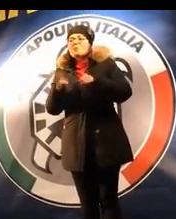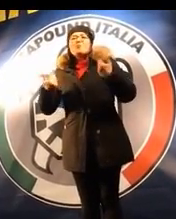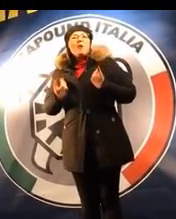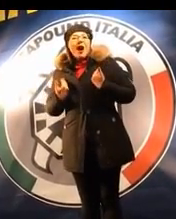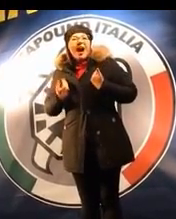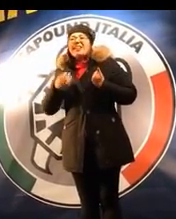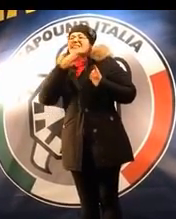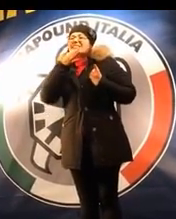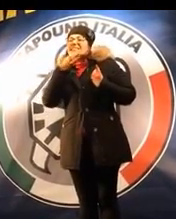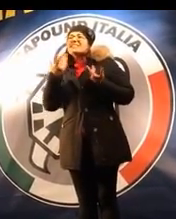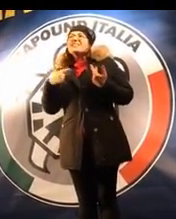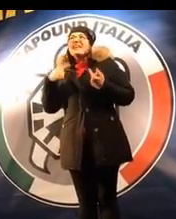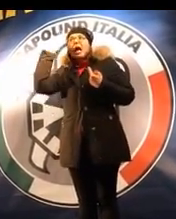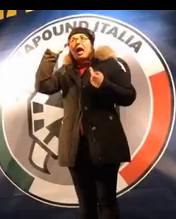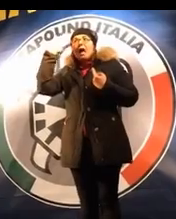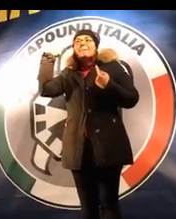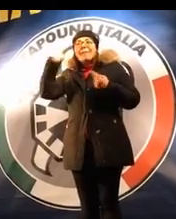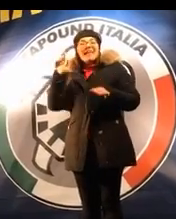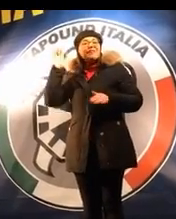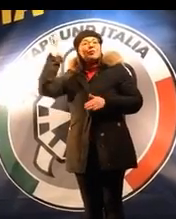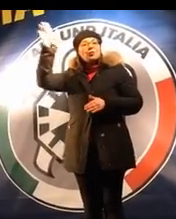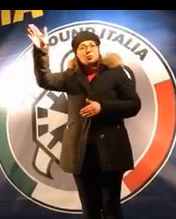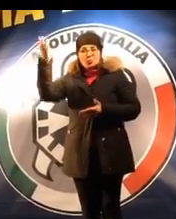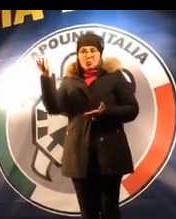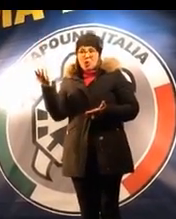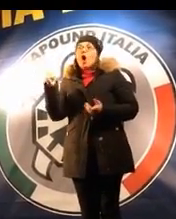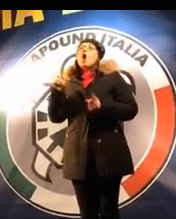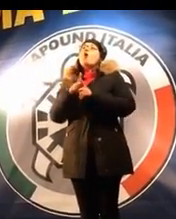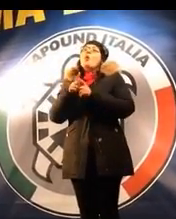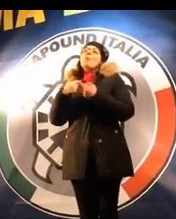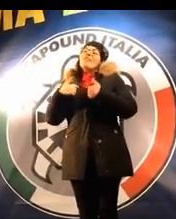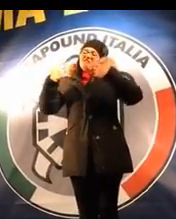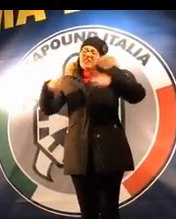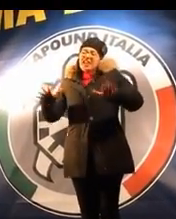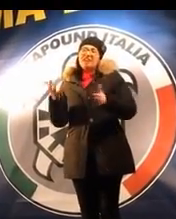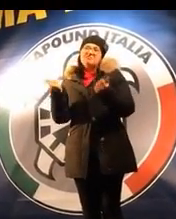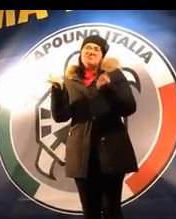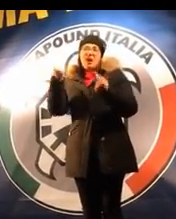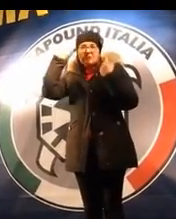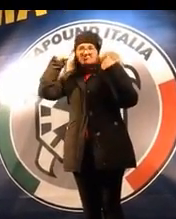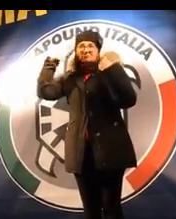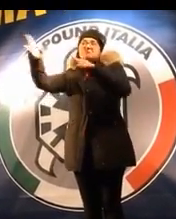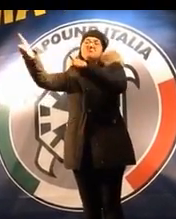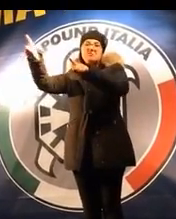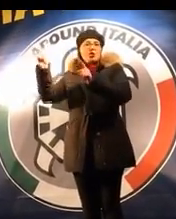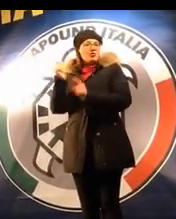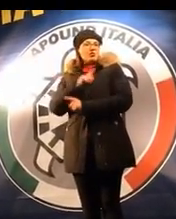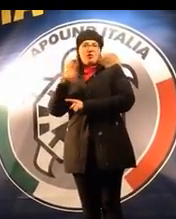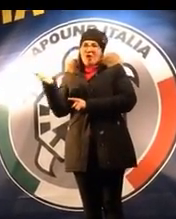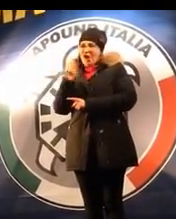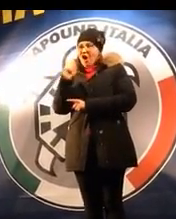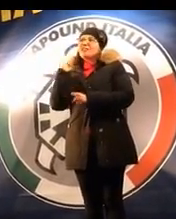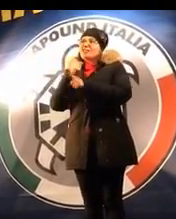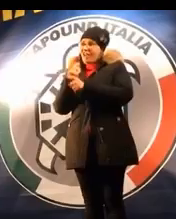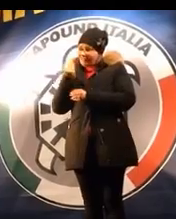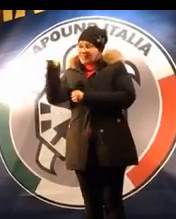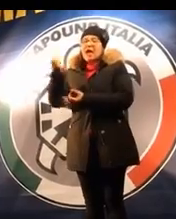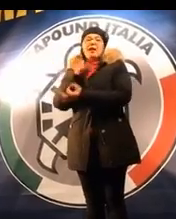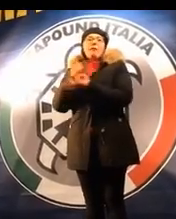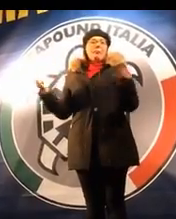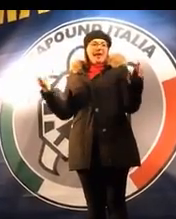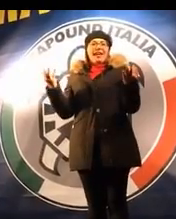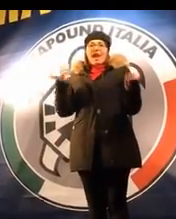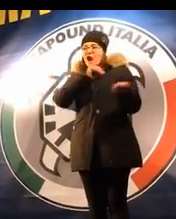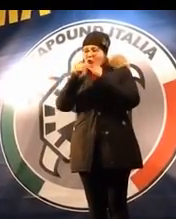dobbiamo tutto, non possiamo abbandonarli nell'inferno, dobbiamo combattere per tornare ad avere una nazione degna di questo nome. Ebbene, io